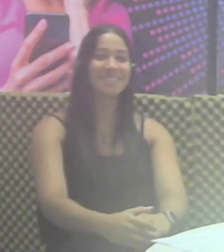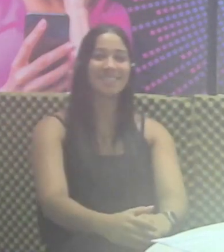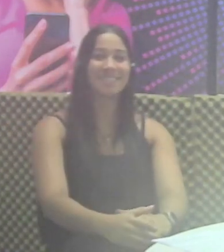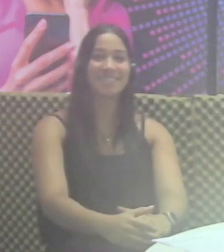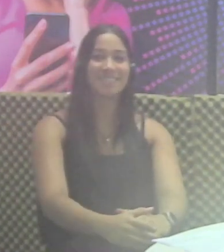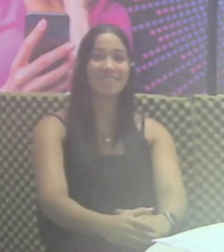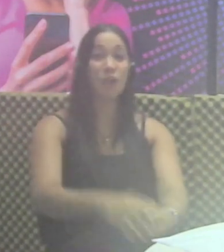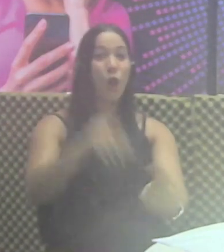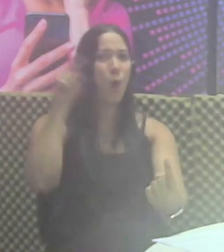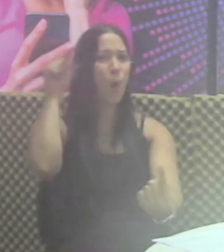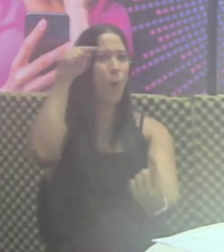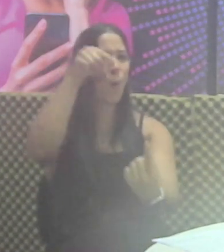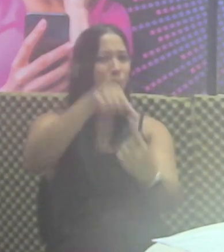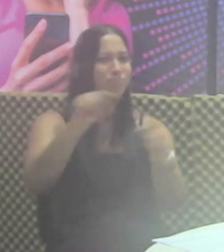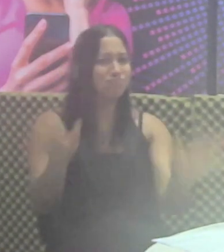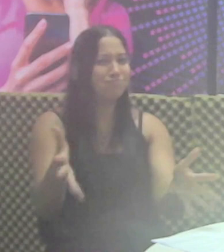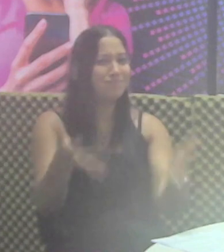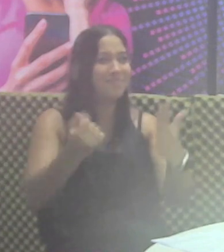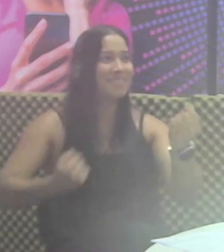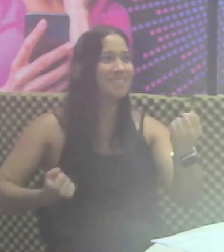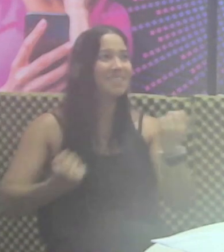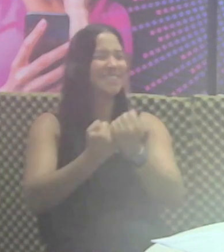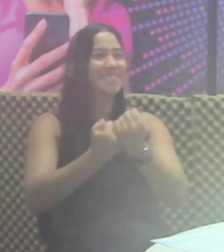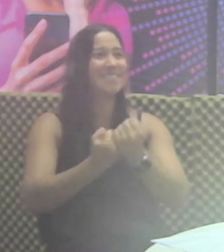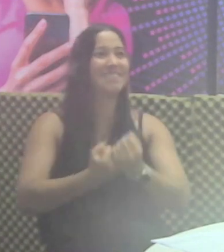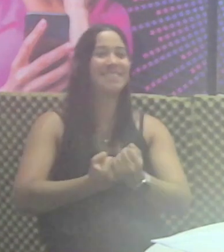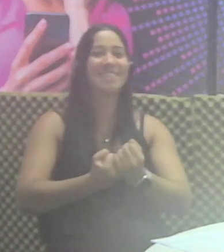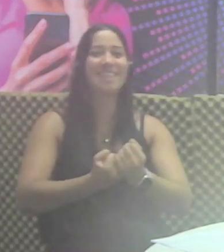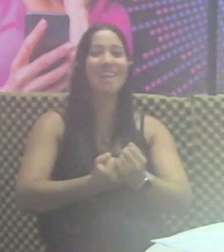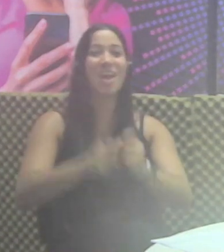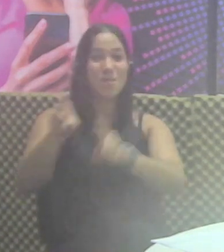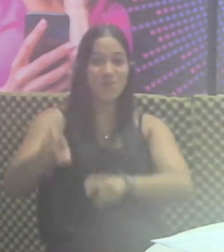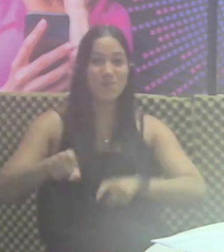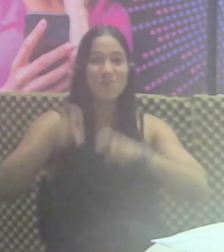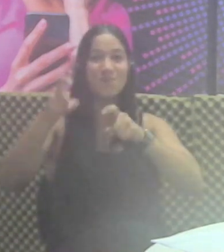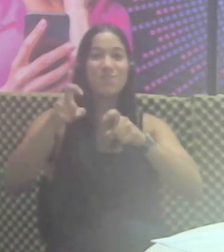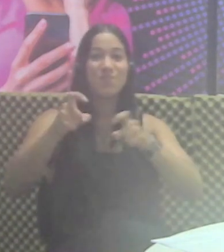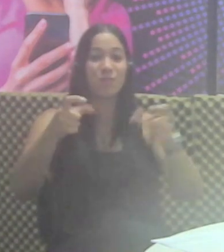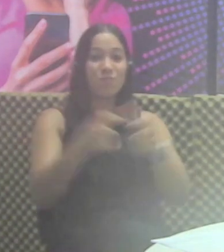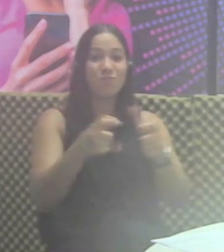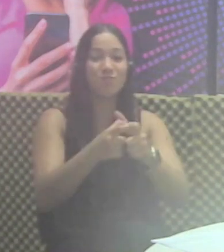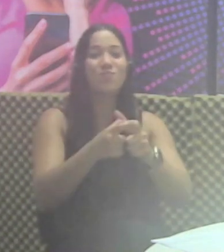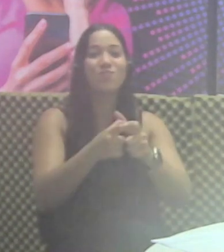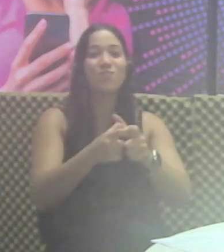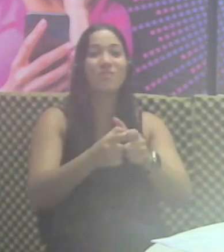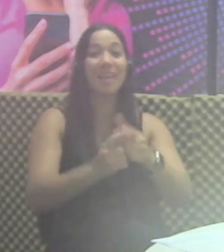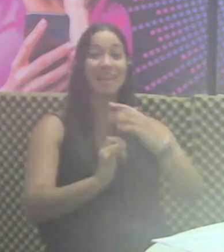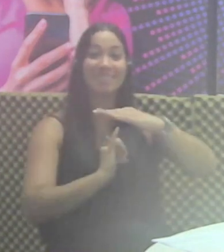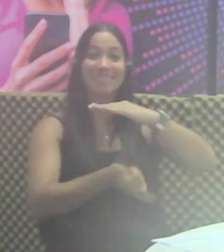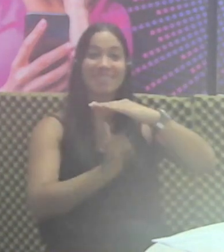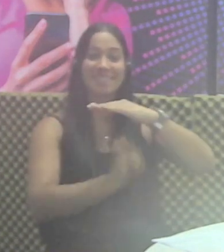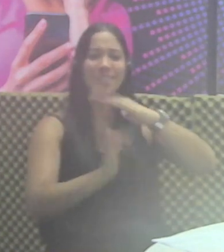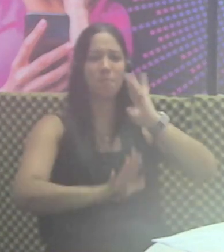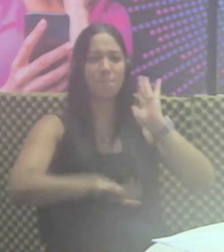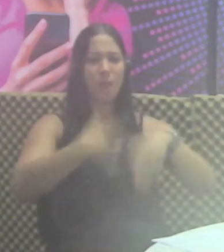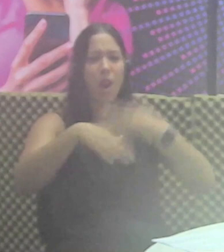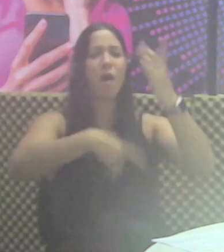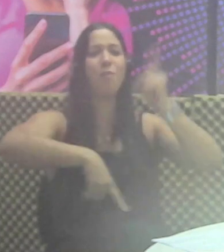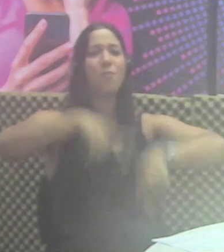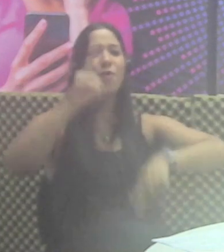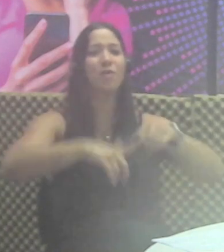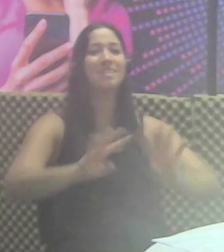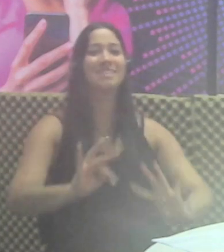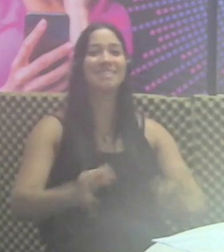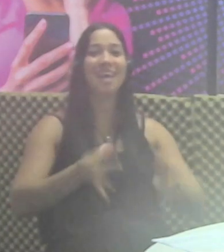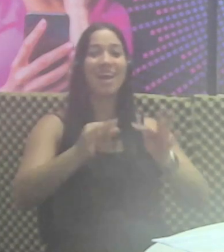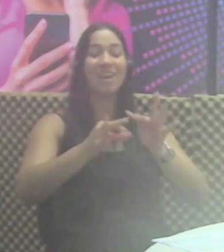Com o objetivo de estimular e apoiar o fortalecimento da agroindústria de pequeno porte e startups que desenvolvem produtos e